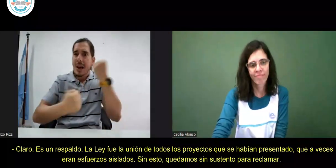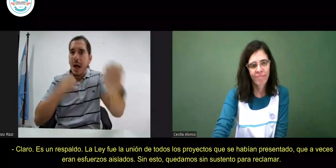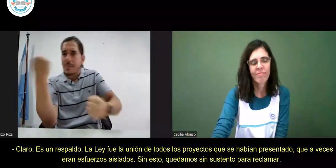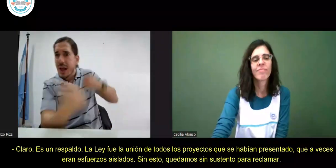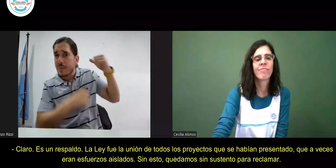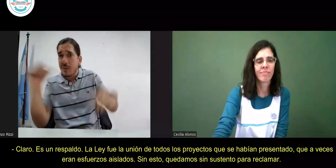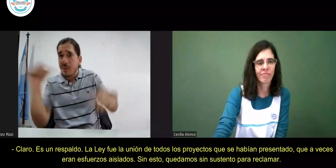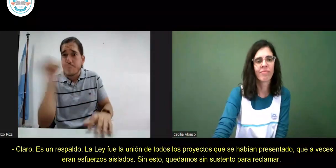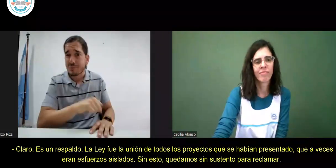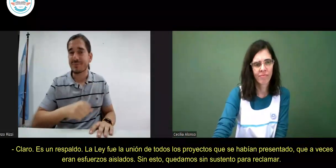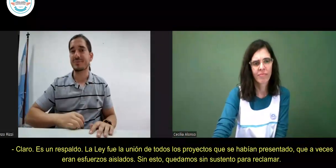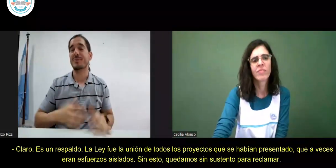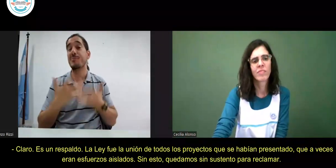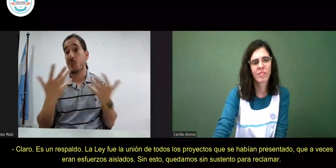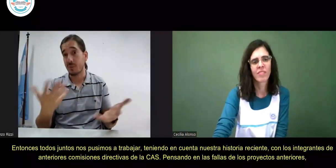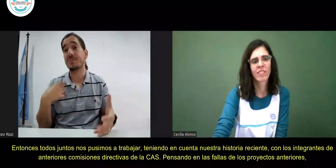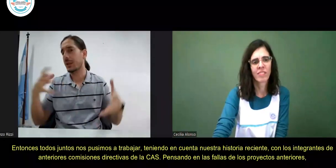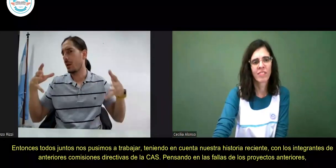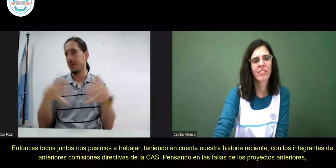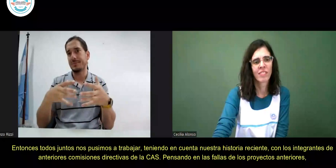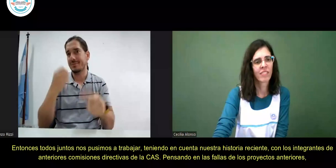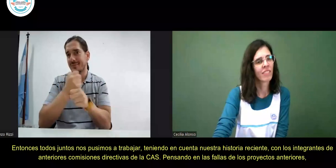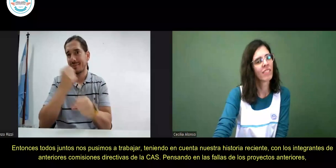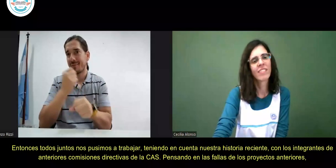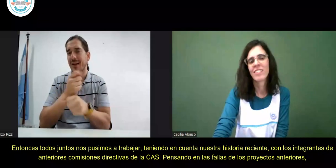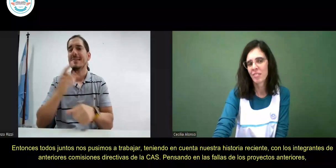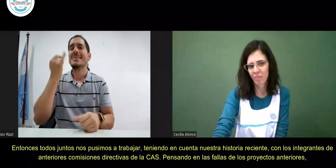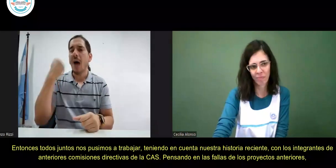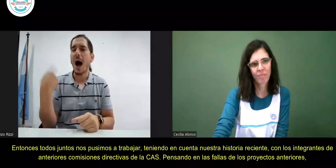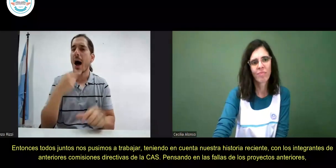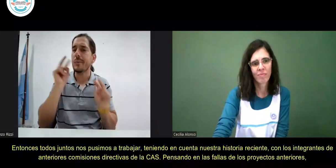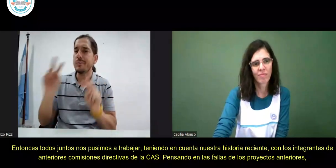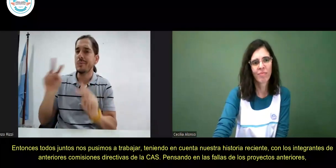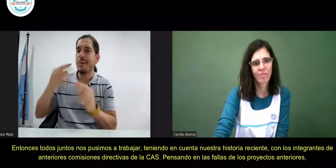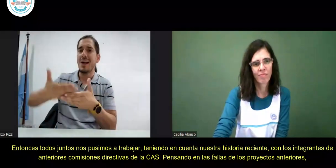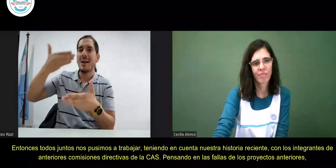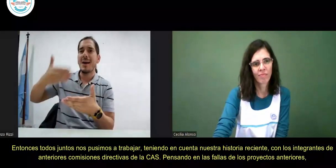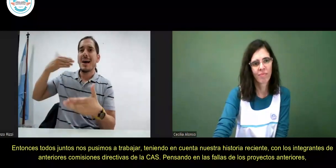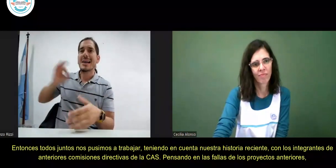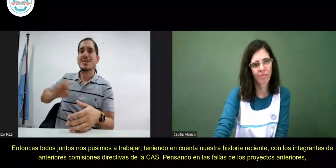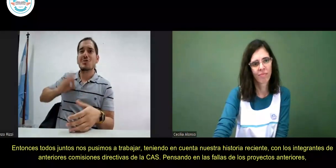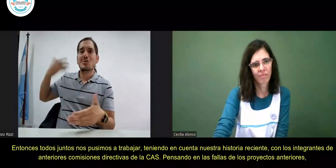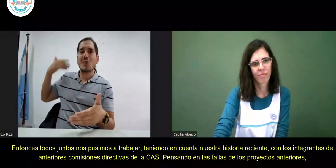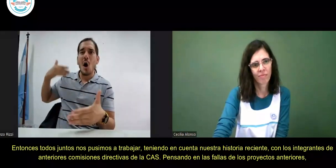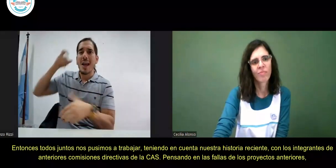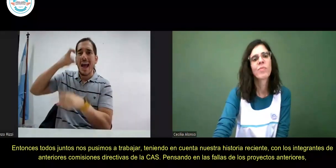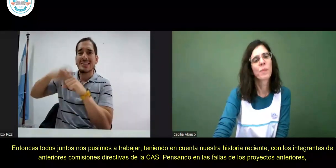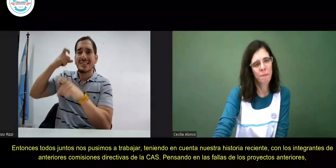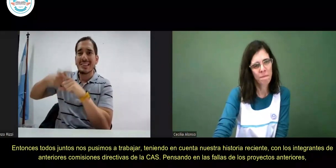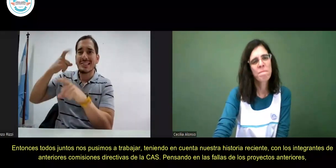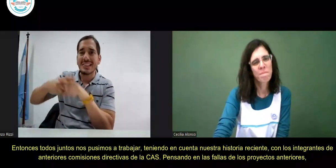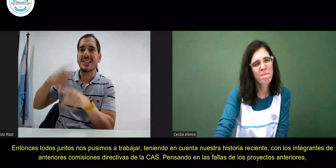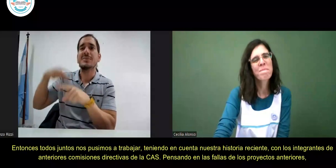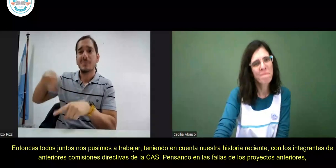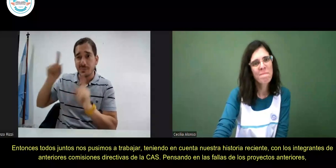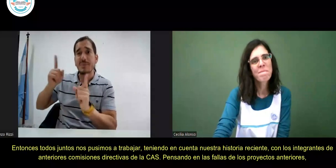esfuerzos aislados. Sin esto, quedamos sin sustento para reclamar. Entonces todos juntos nos pusimos